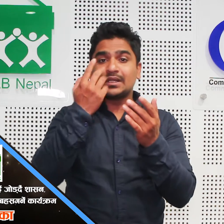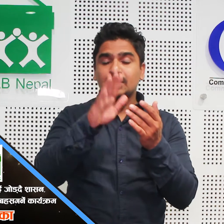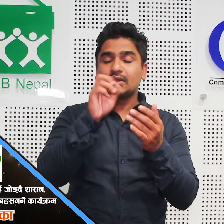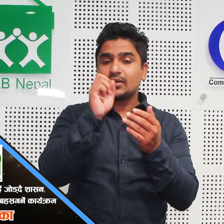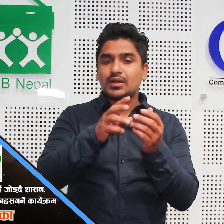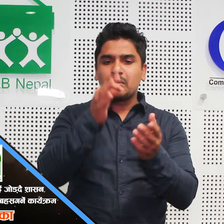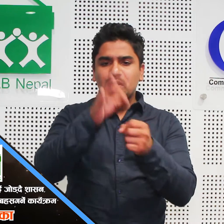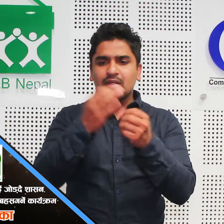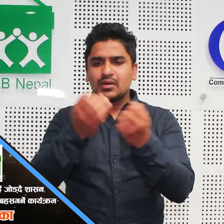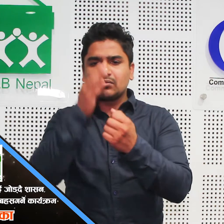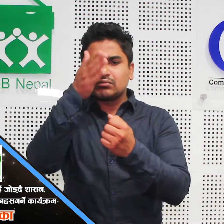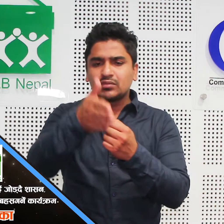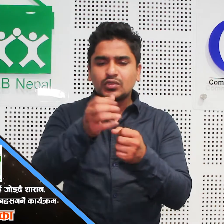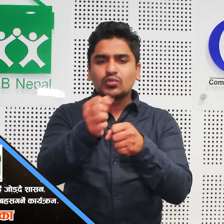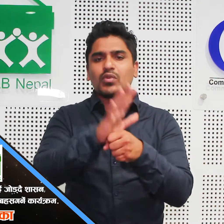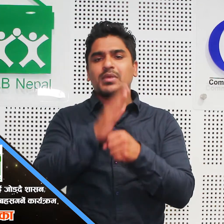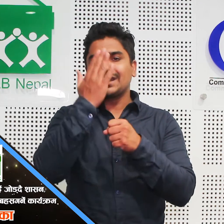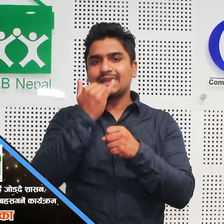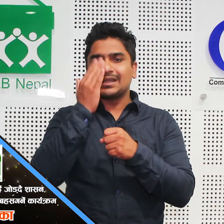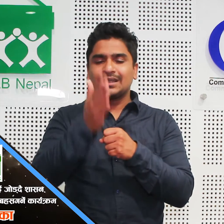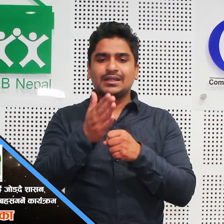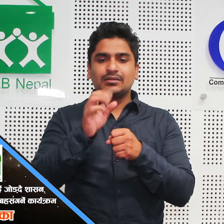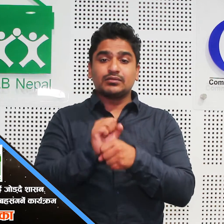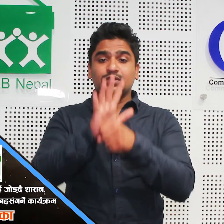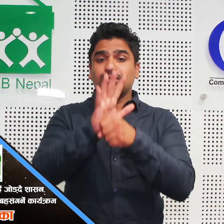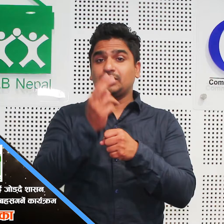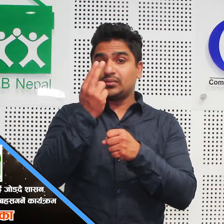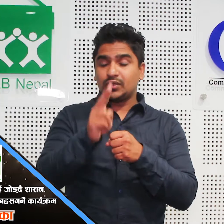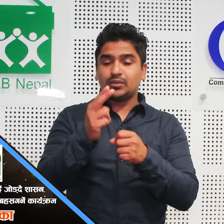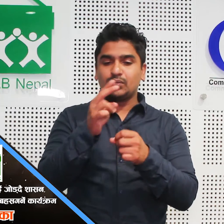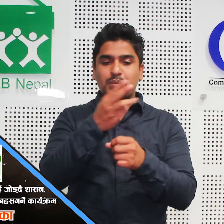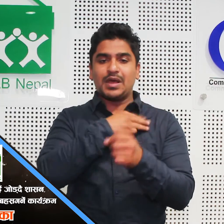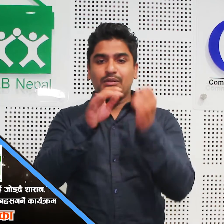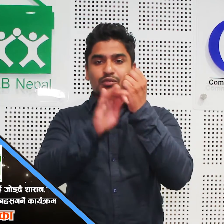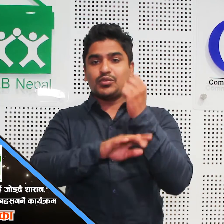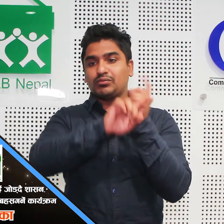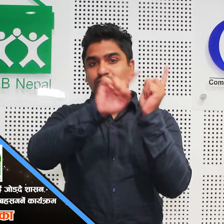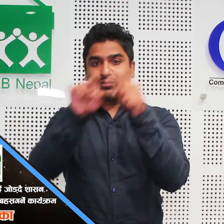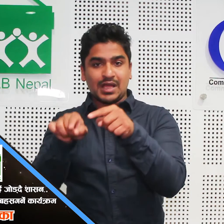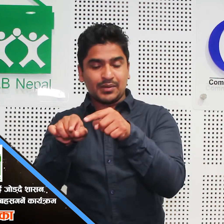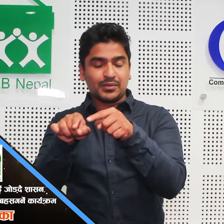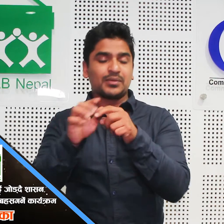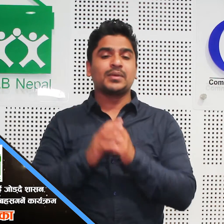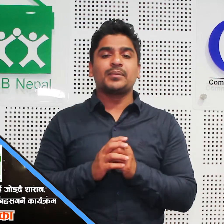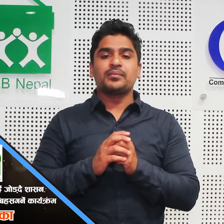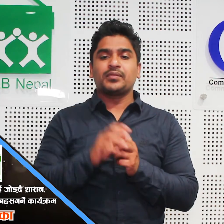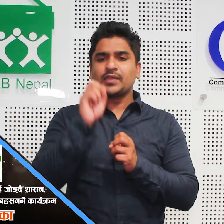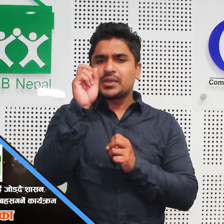व्यवसाय गरौँ भनेर लाग्दा लाग्दै कोभिडको कारणले जाँगर चाहिँ आयो, मेन पावर आयो, स्थानीय स्तरमा काम गर्ने अवस्था सिर्जना भयो। तर उनीहरूले